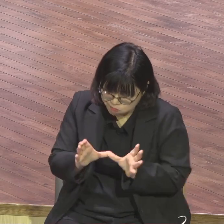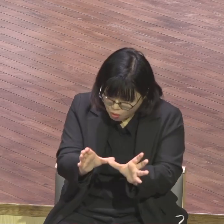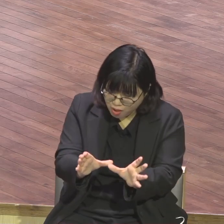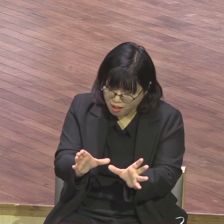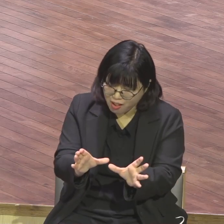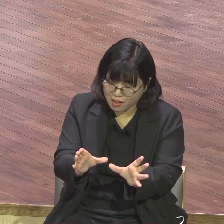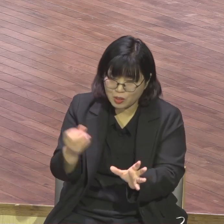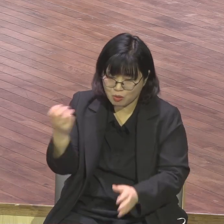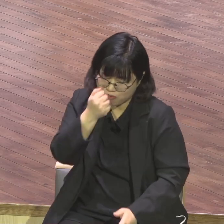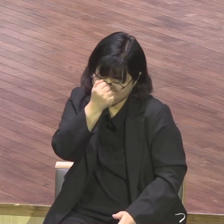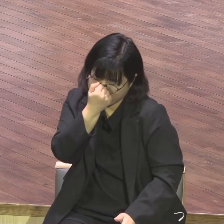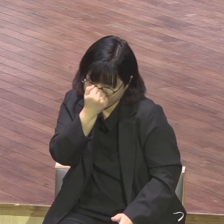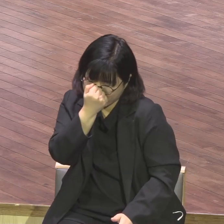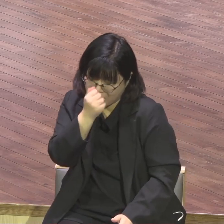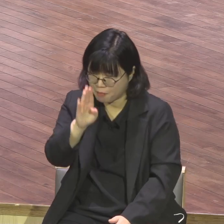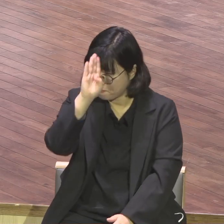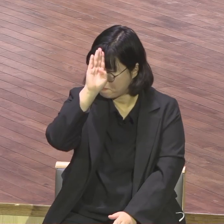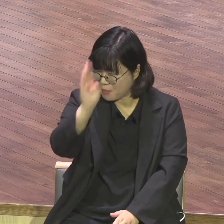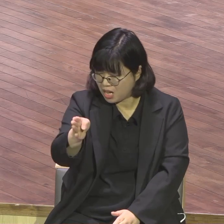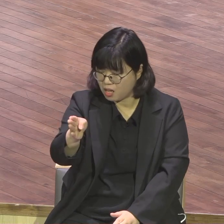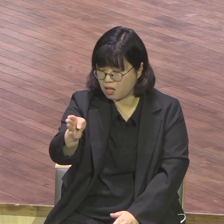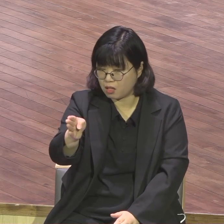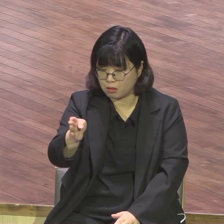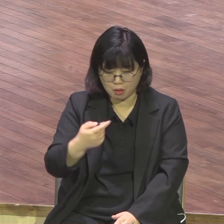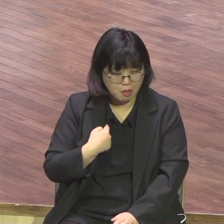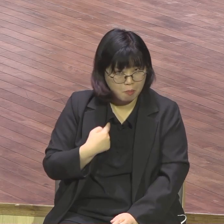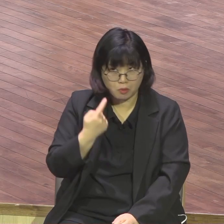주어지면 자고 오면 하지 않고 즉시로